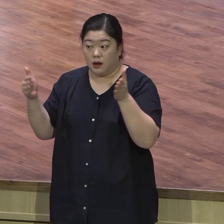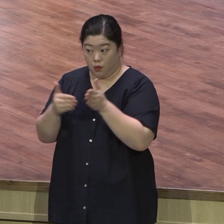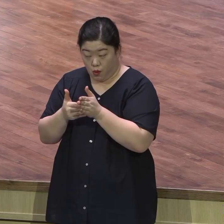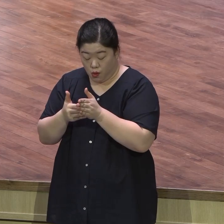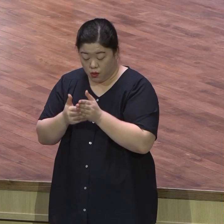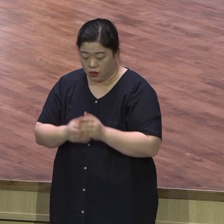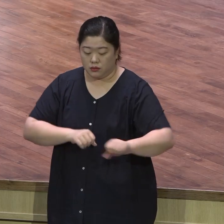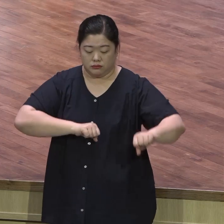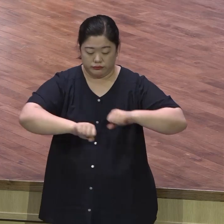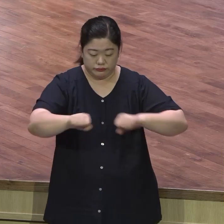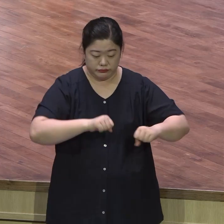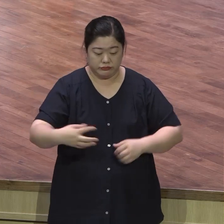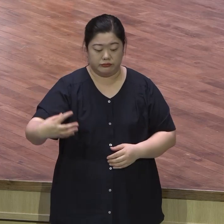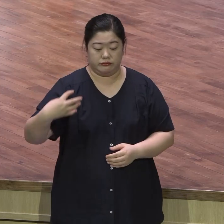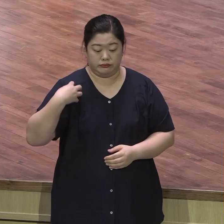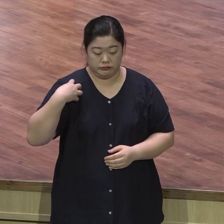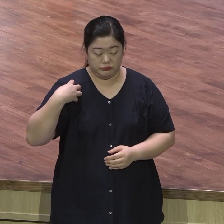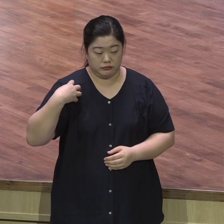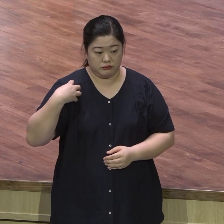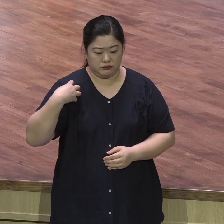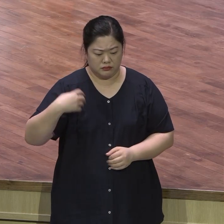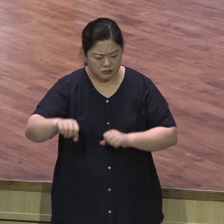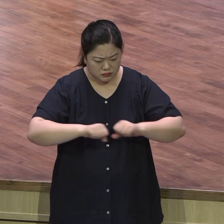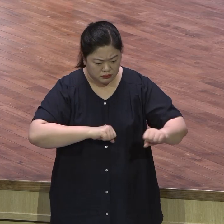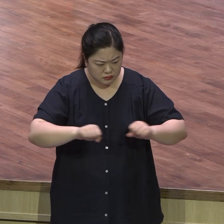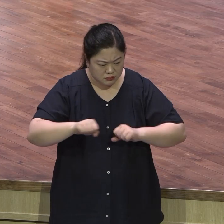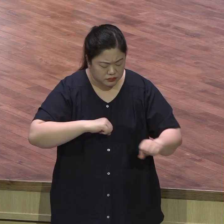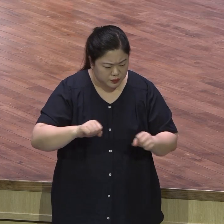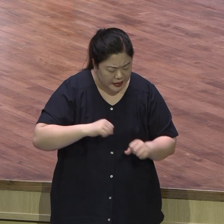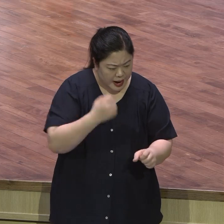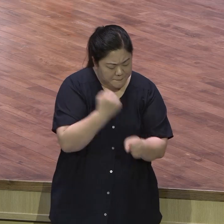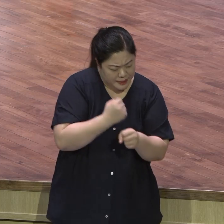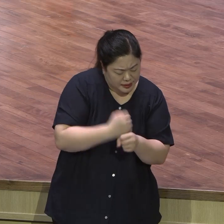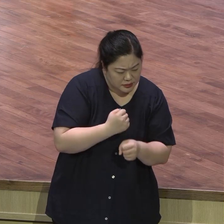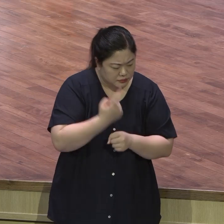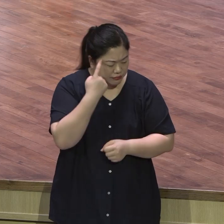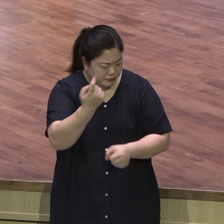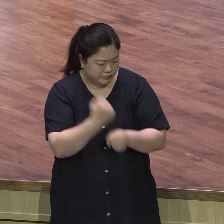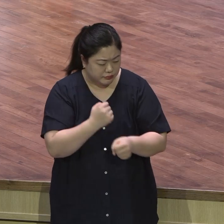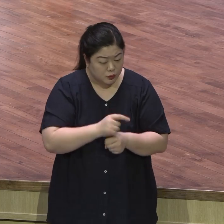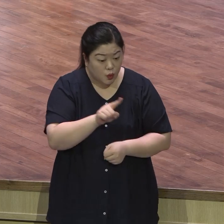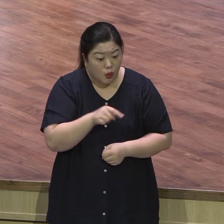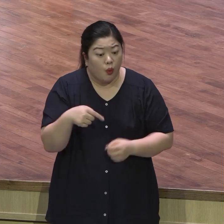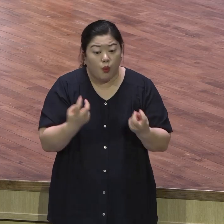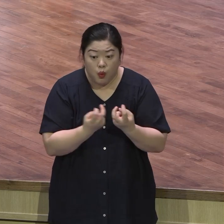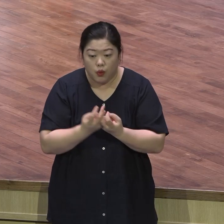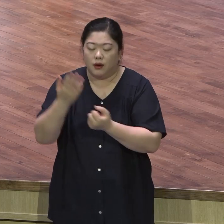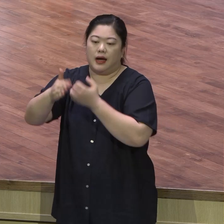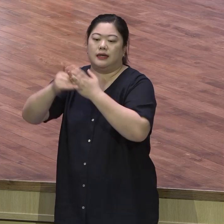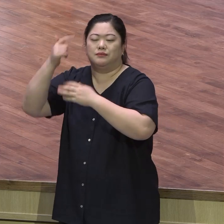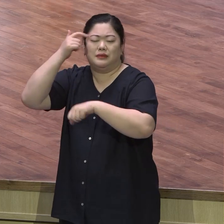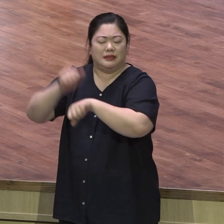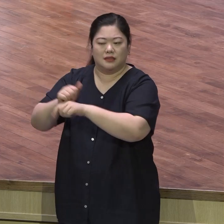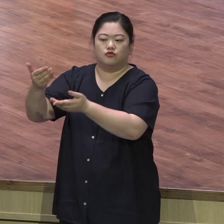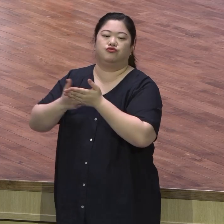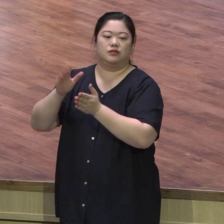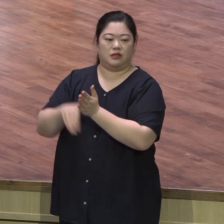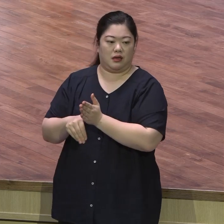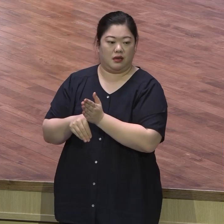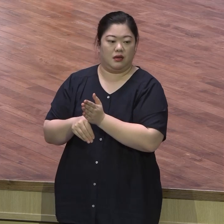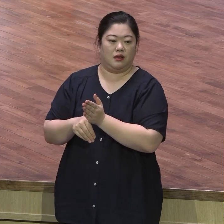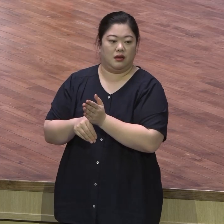있었던 것은 하나님이 지혜와 총명을 총명을 부어주셨다. 그랬어요. 지혜와 총명을